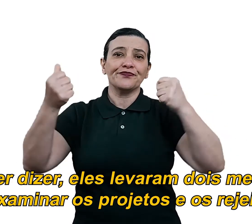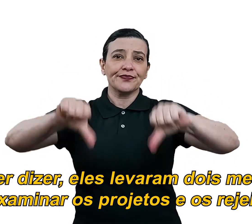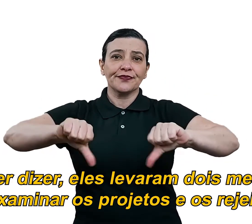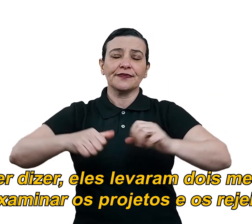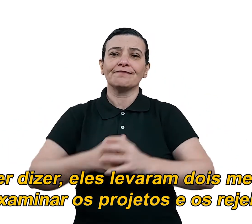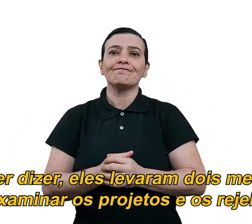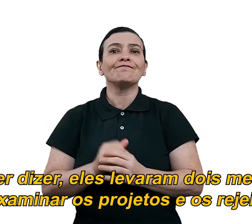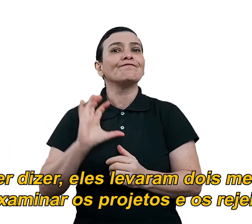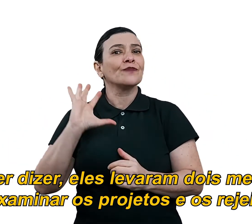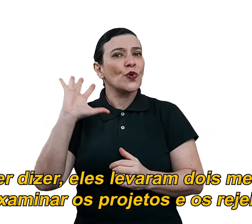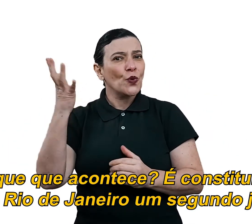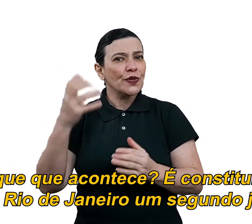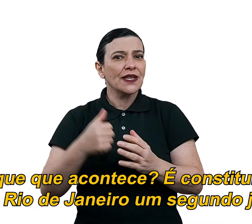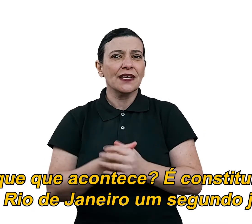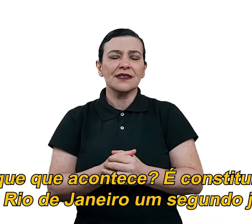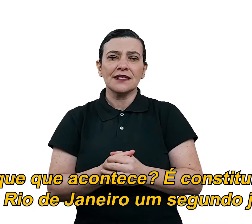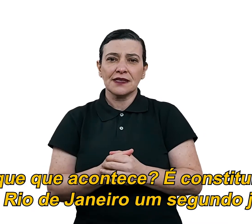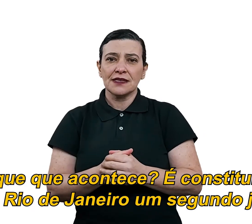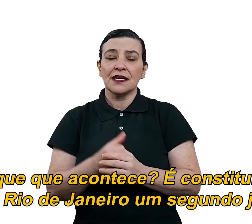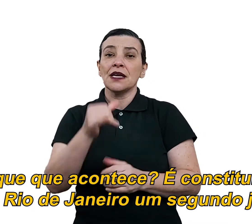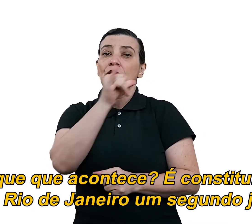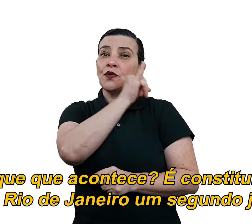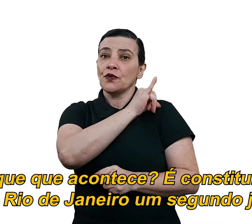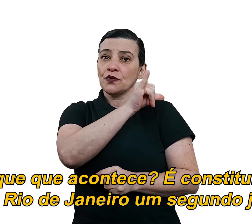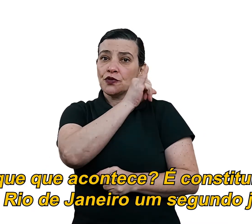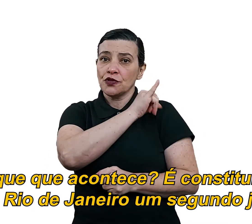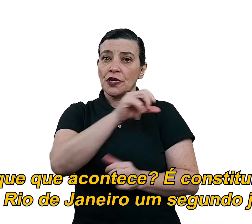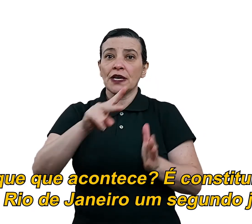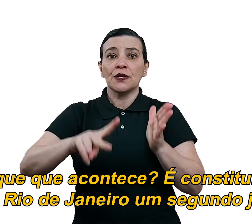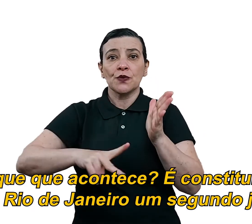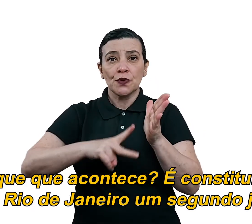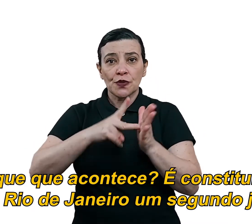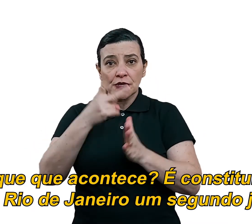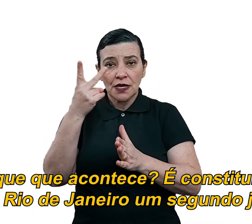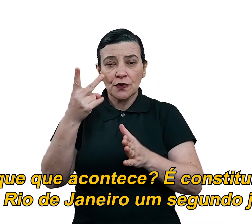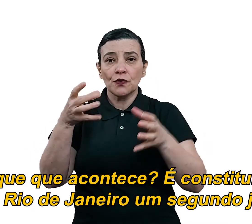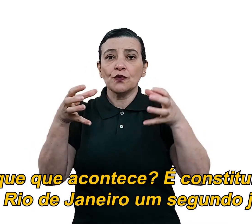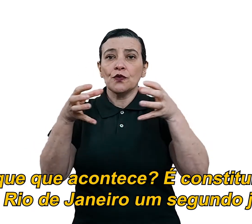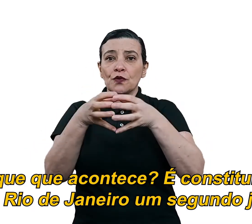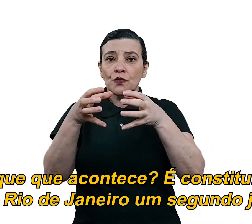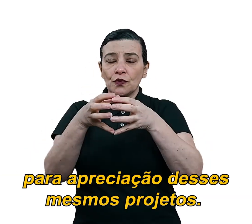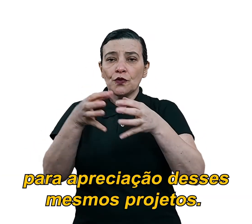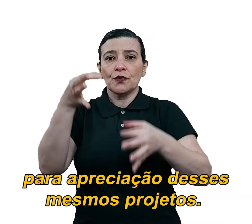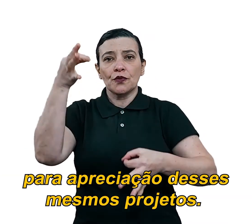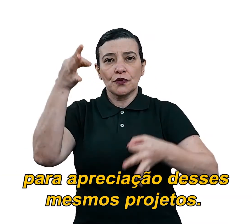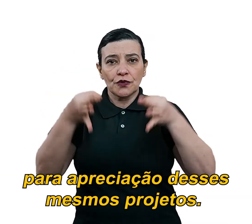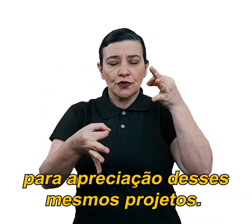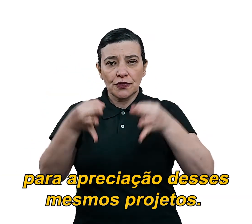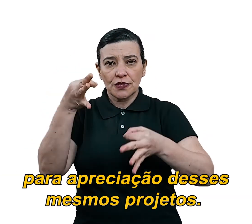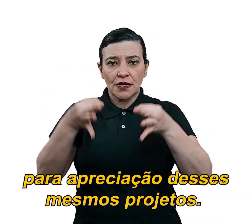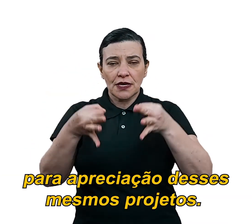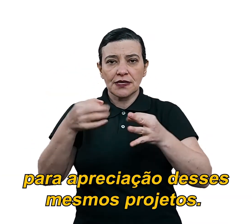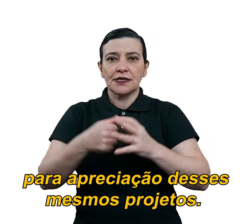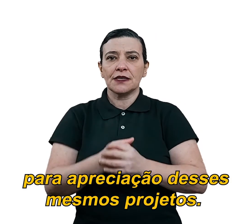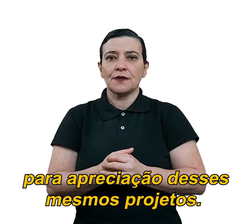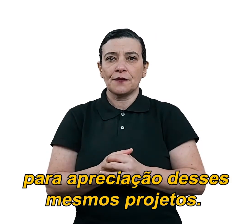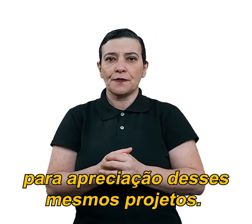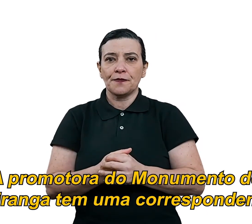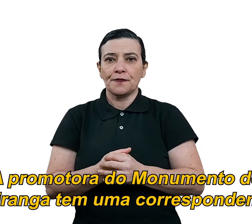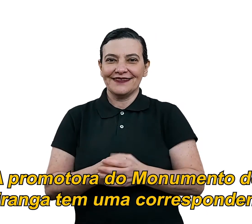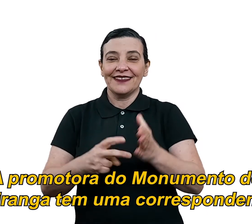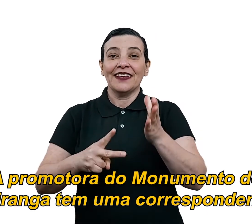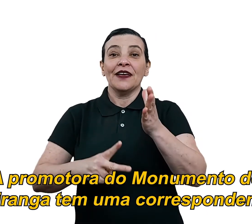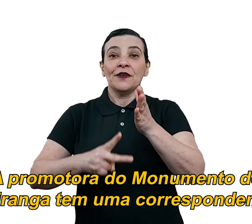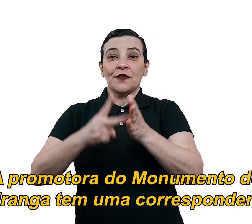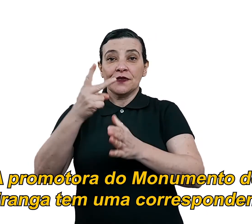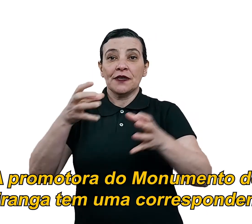e os recusaram. Certo? O que acontece? É constituído no Rio de Janeiro um segundo júri para apreciação desses mesmos projetos.